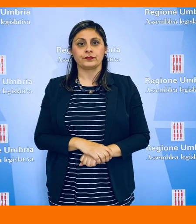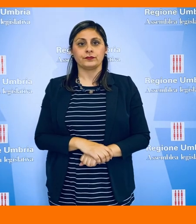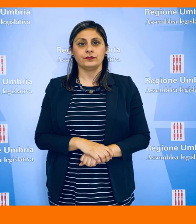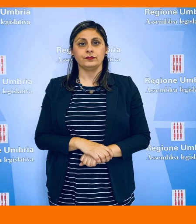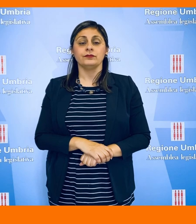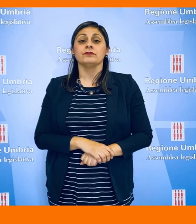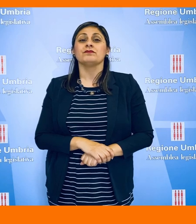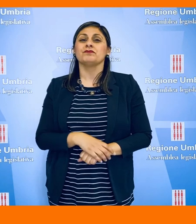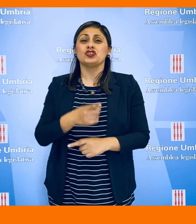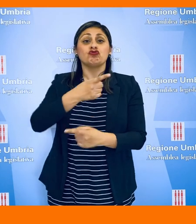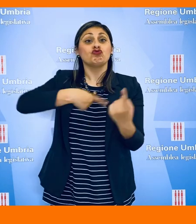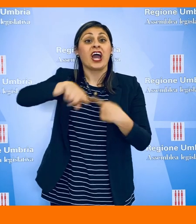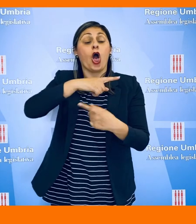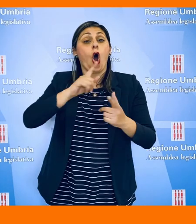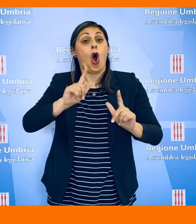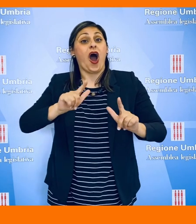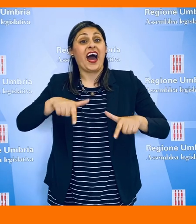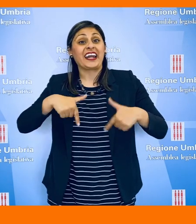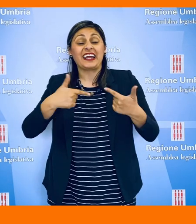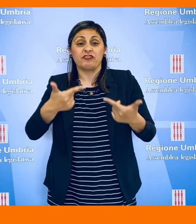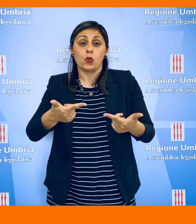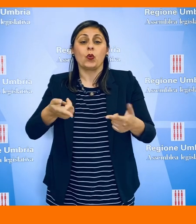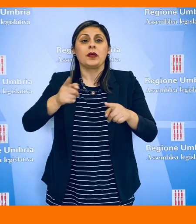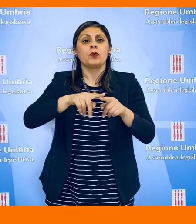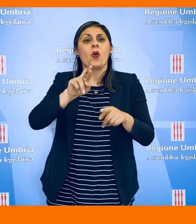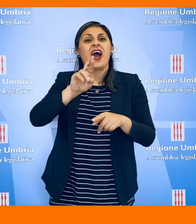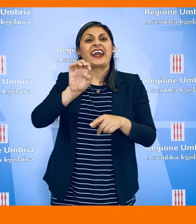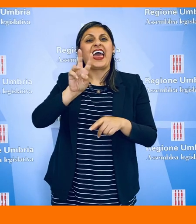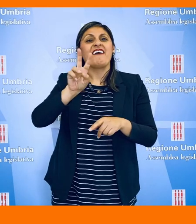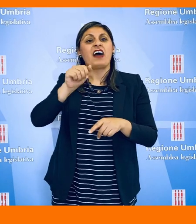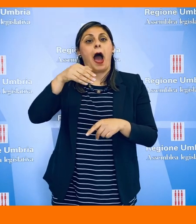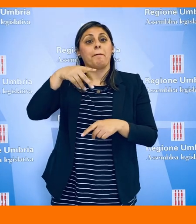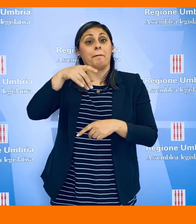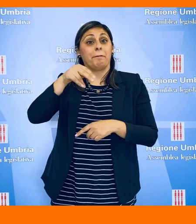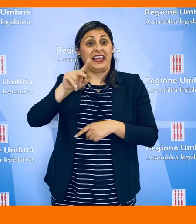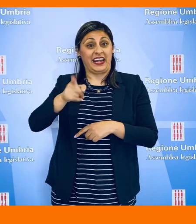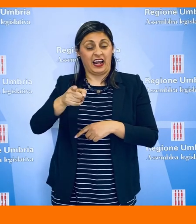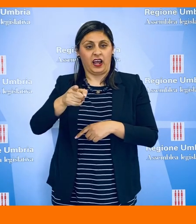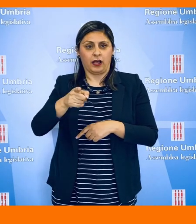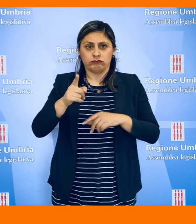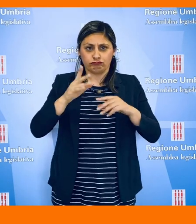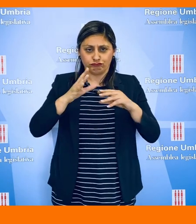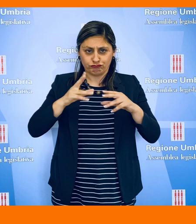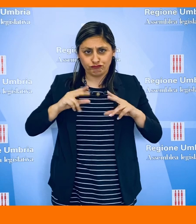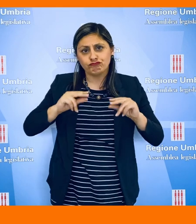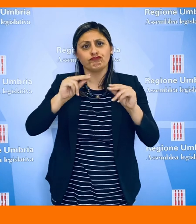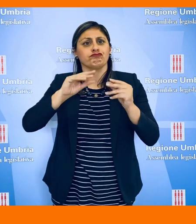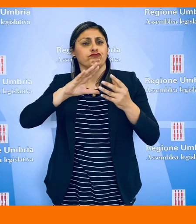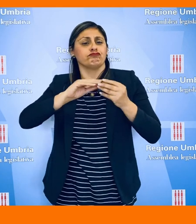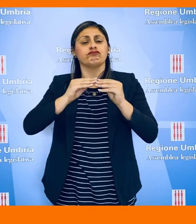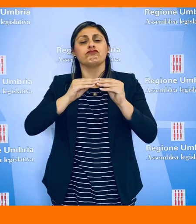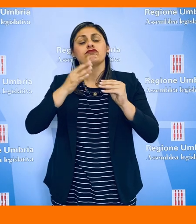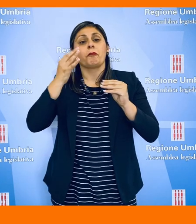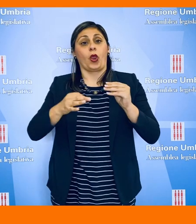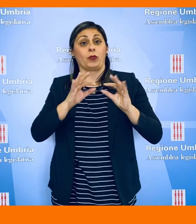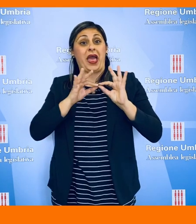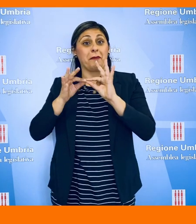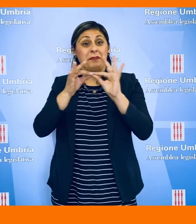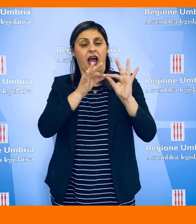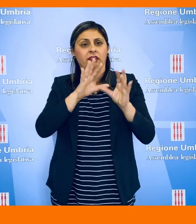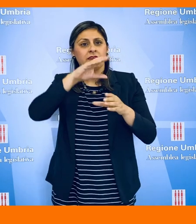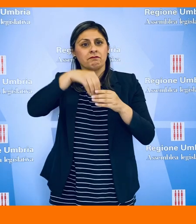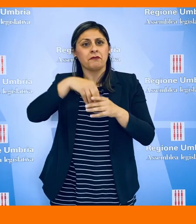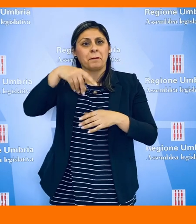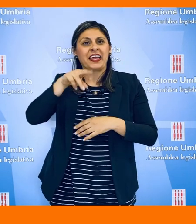Gestione del ciclo dei rifiuti e revamping impiantistico sulle linee di intervento del